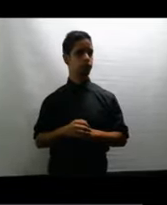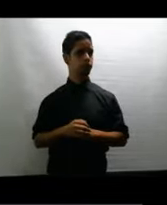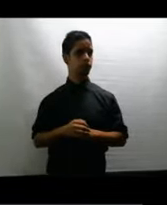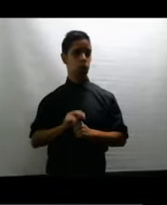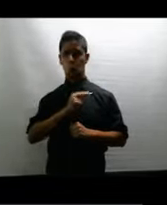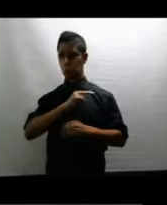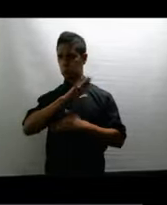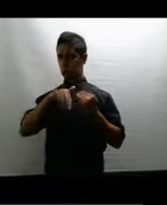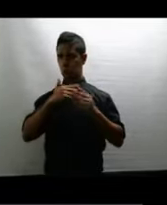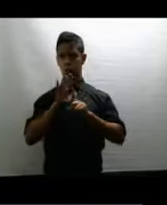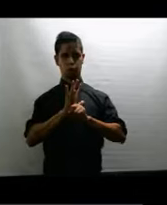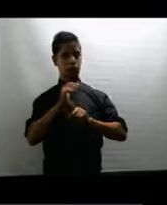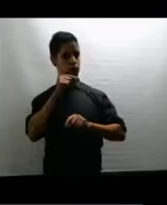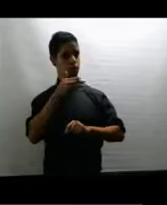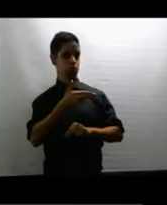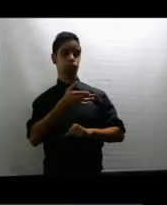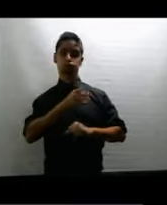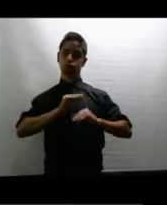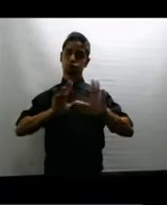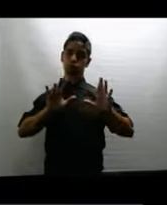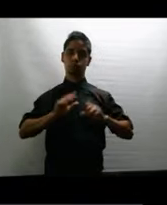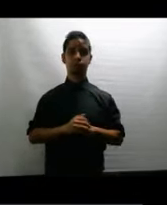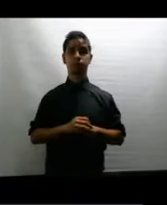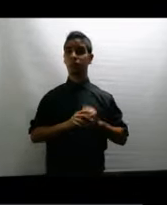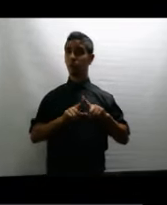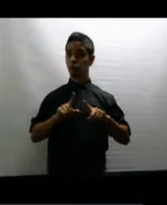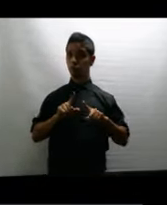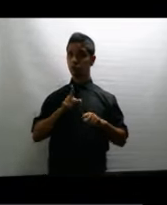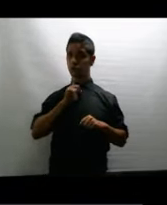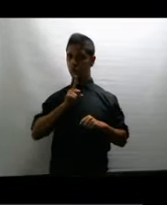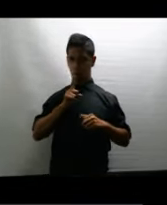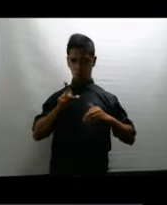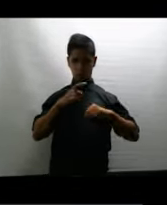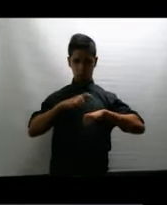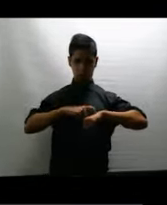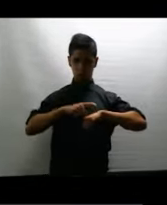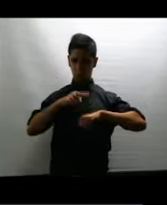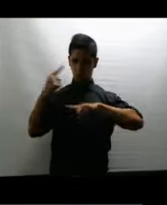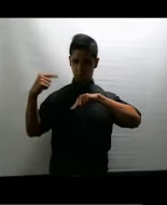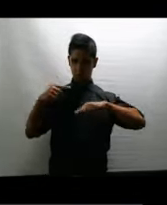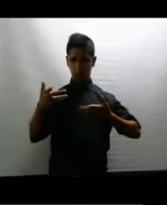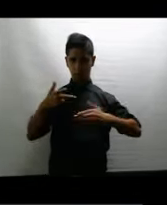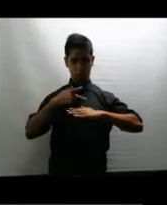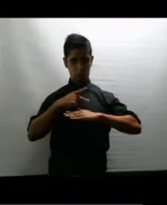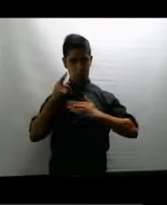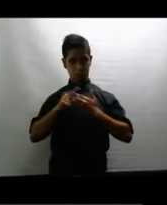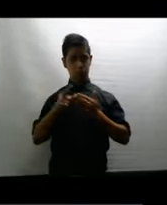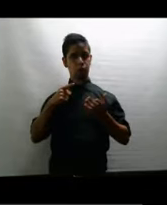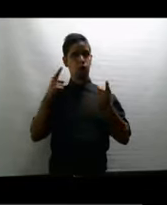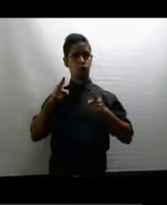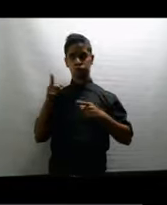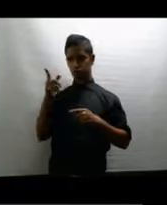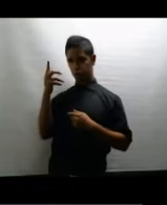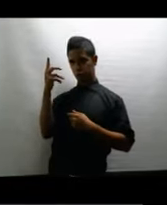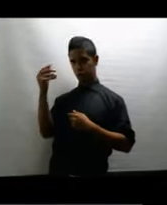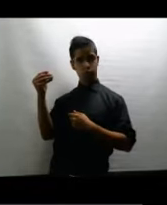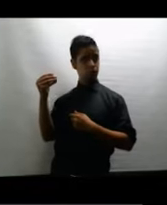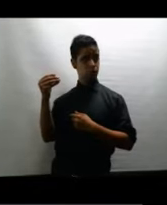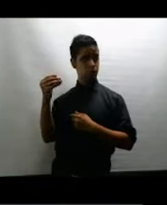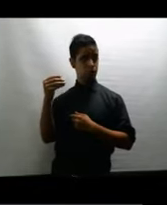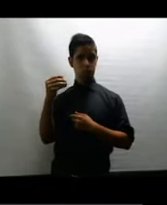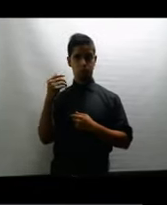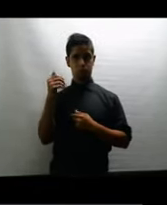Somos fans. Todos. Pero, de hecho, una vez que tú viniste al programa y después que te fuiste, este